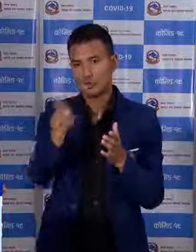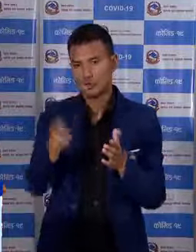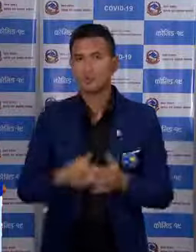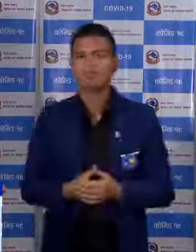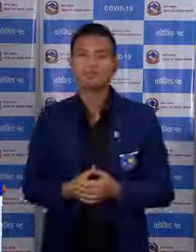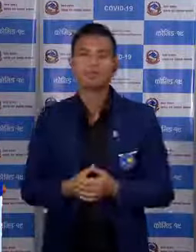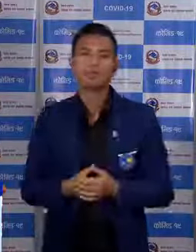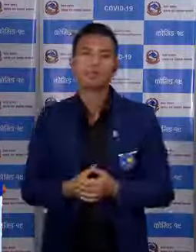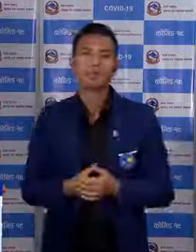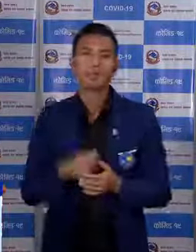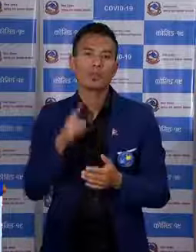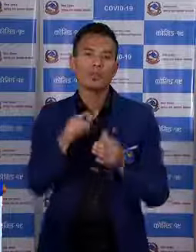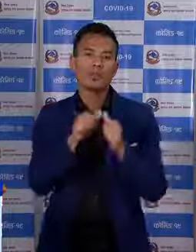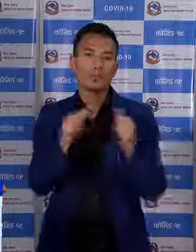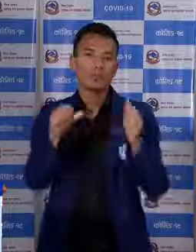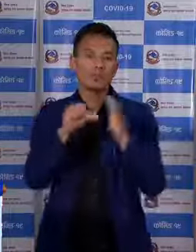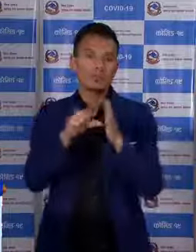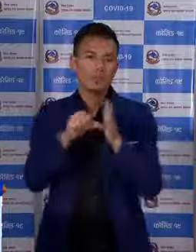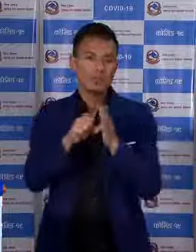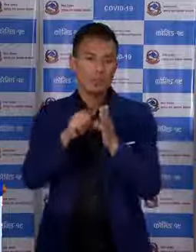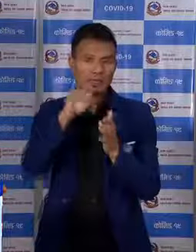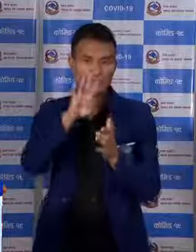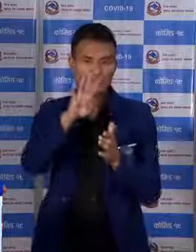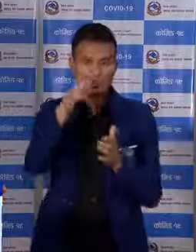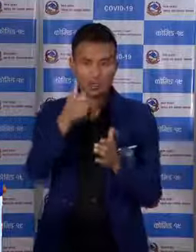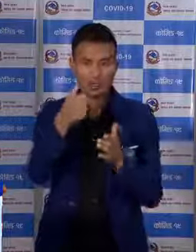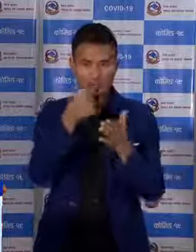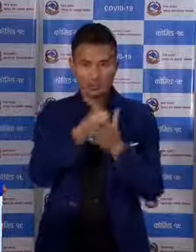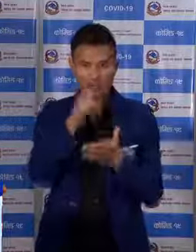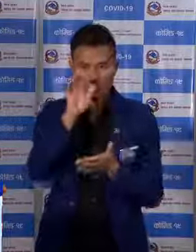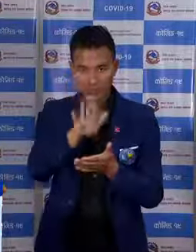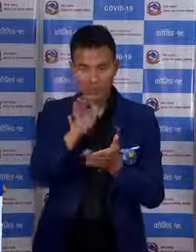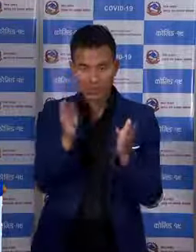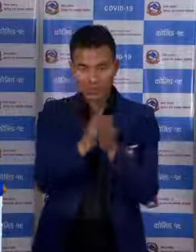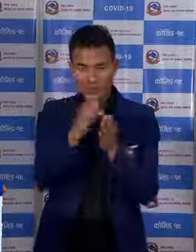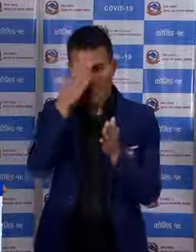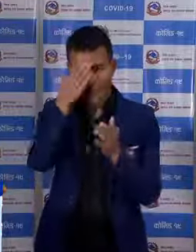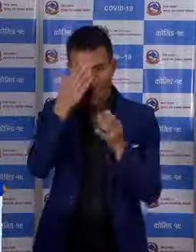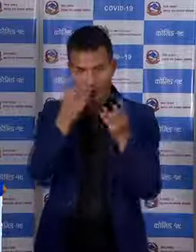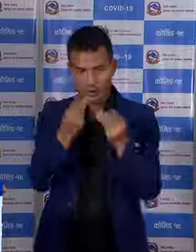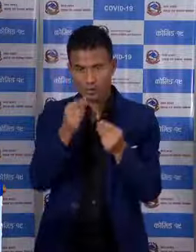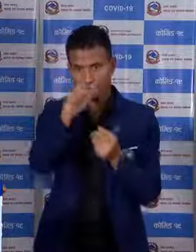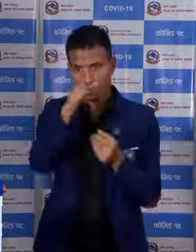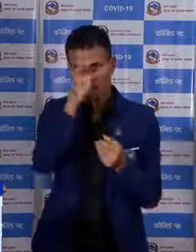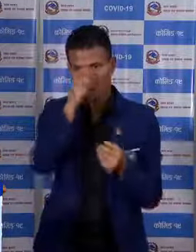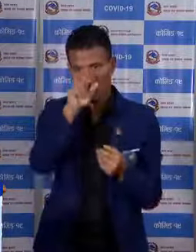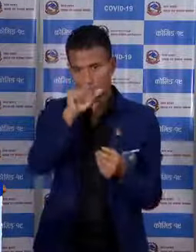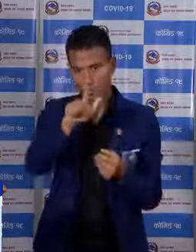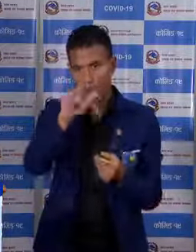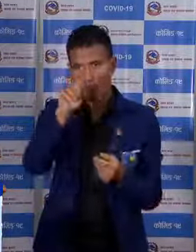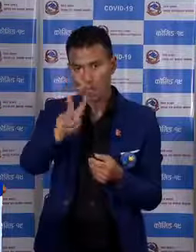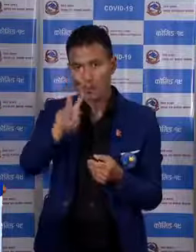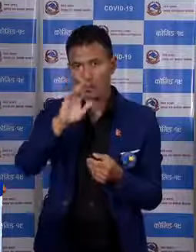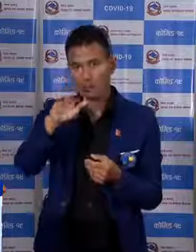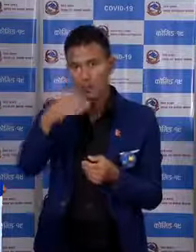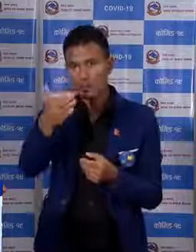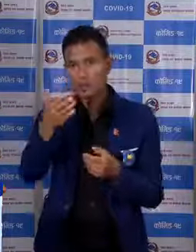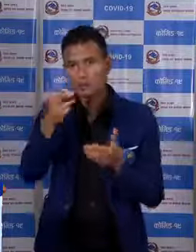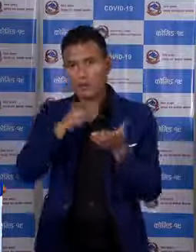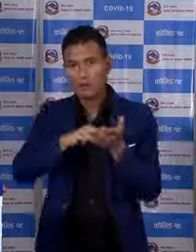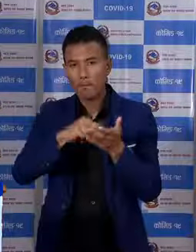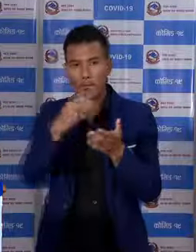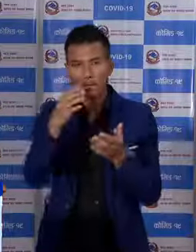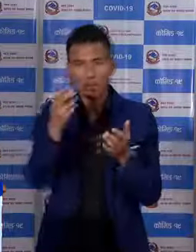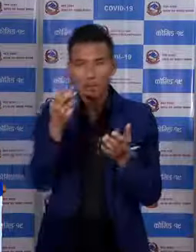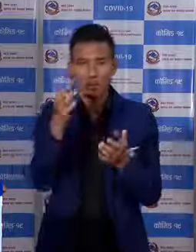येसरी जिल्ला चाई 46 पूगे को छा कूल संक्रमित संख्या साथ से बहत्तर रा पछिल्लो संक्रमन थब